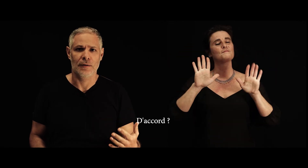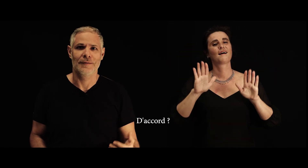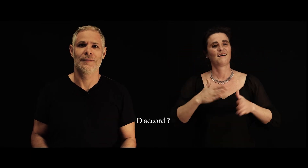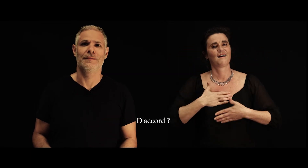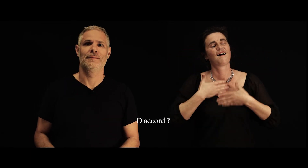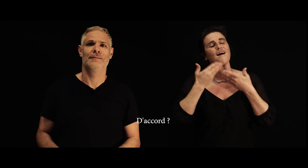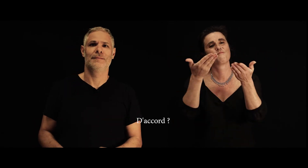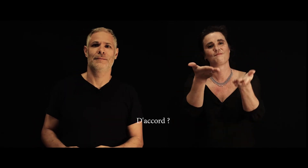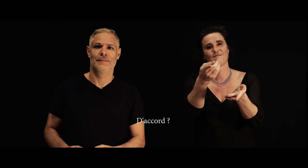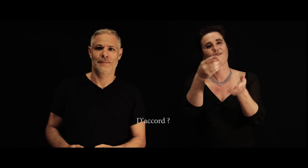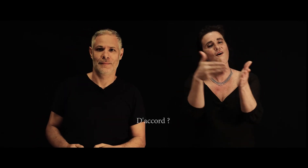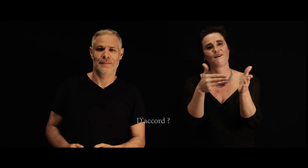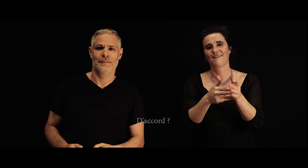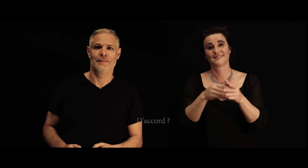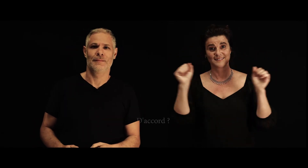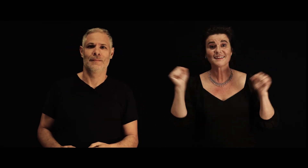D'accord?